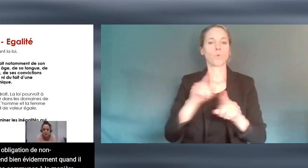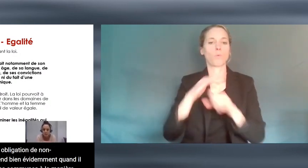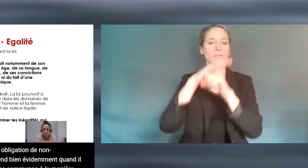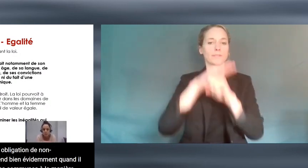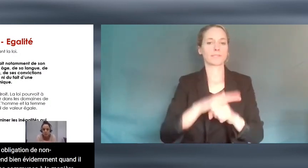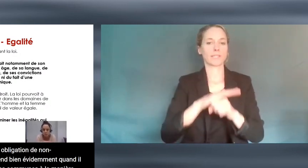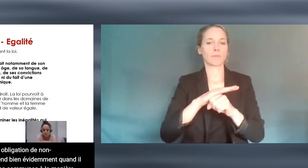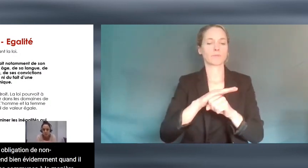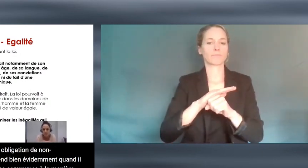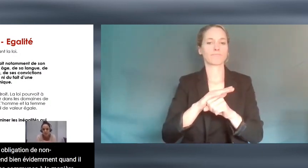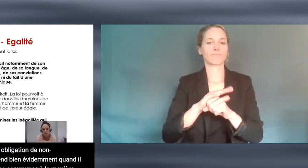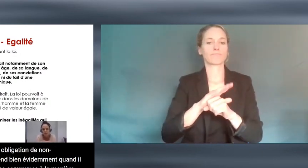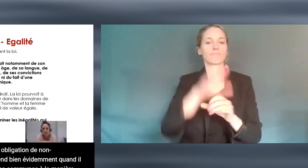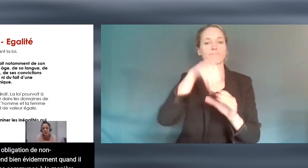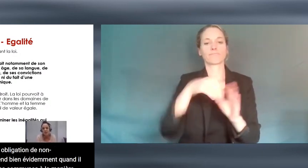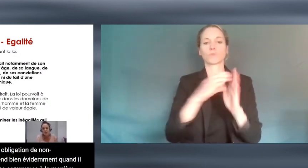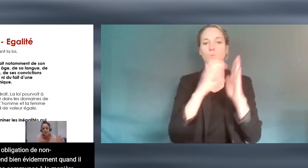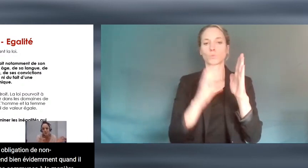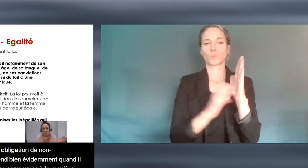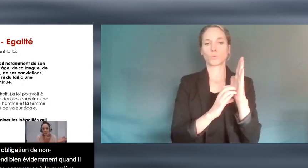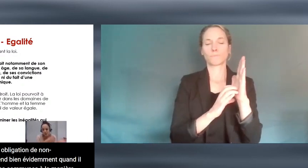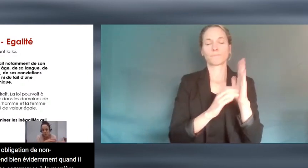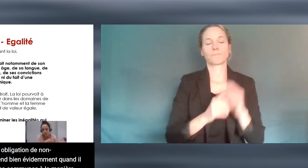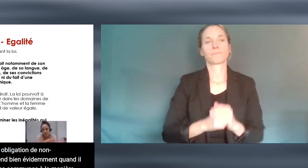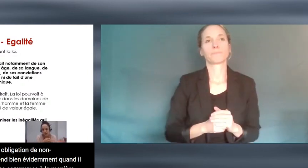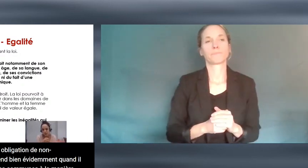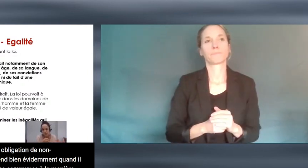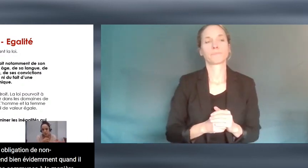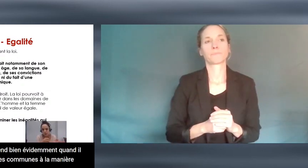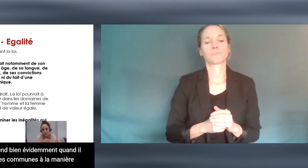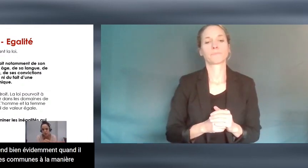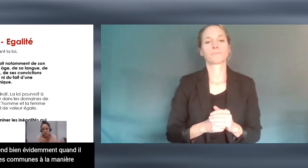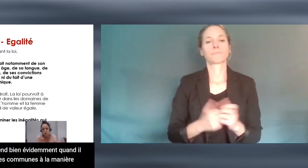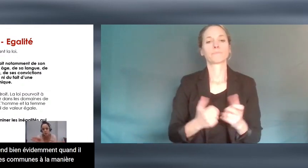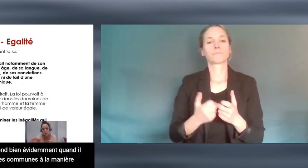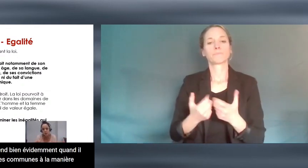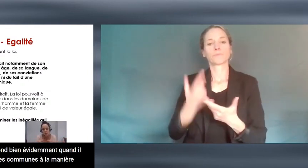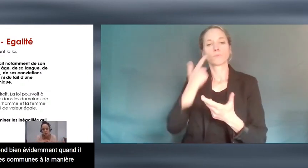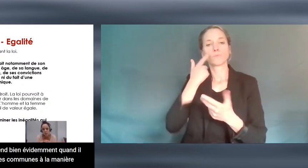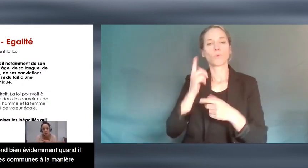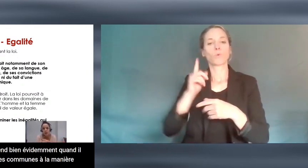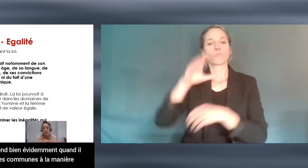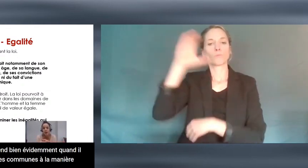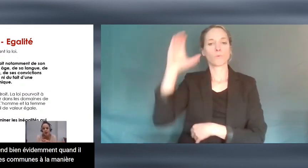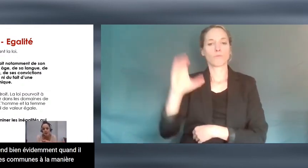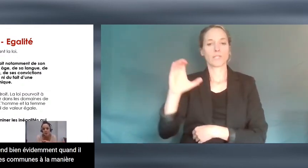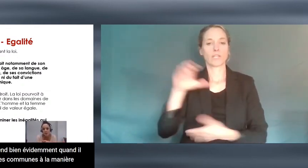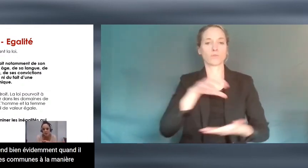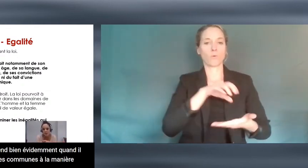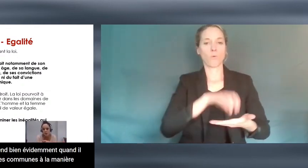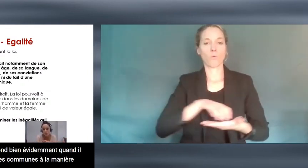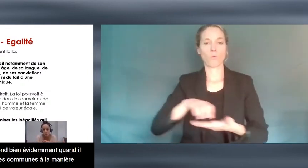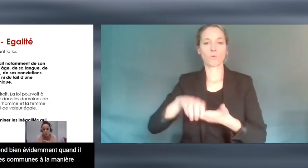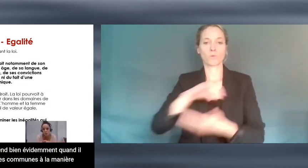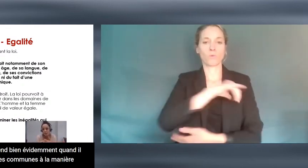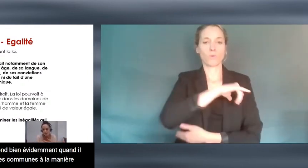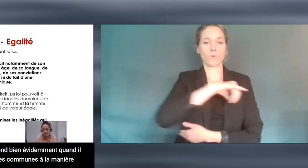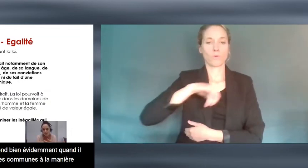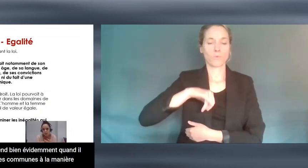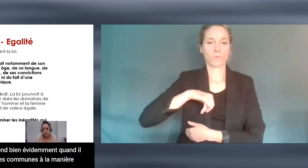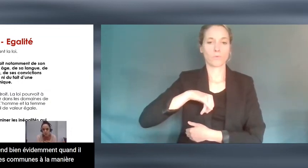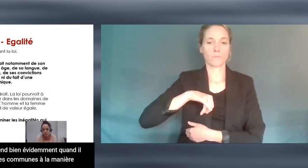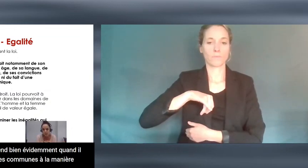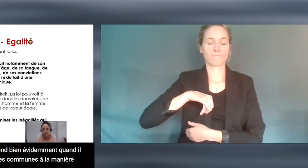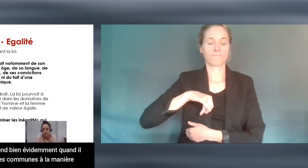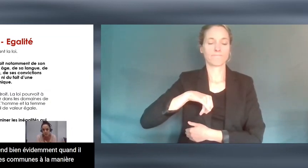bien évidemment aussi quand il s'agit de la Confédération, des cantons et des communes à la manière dont